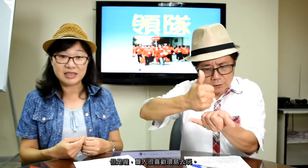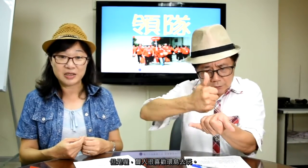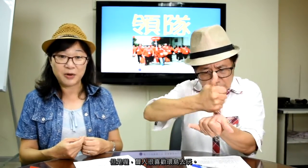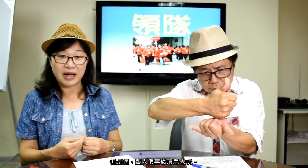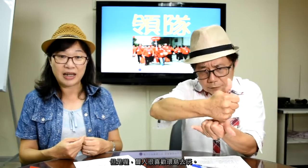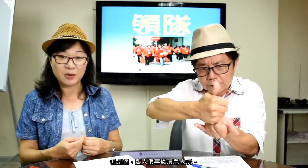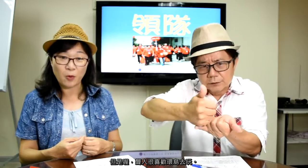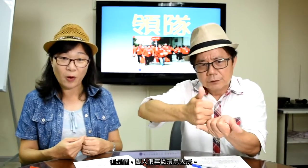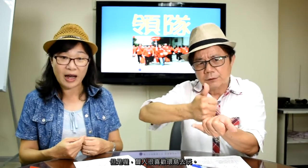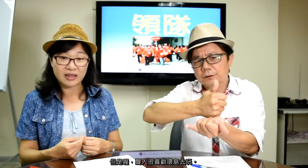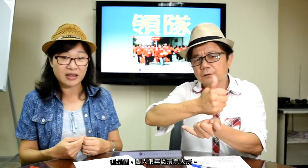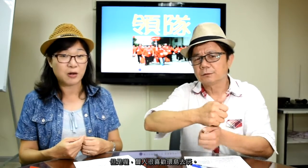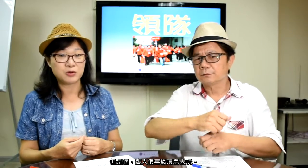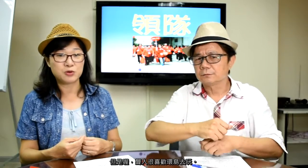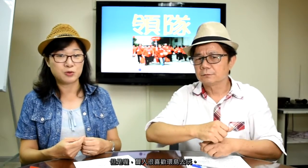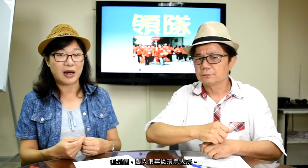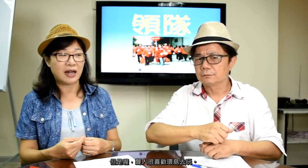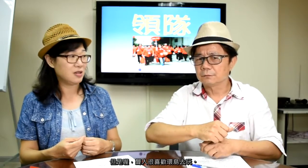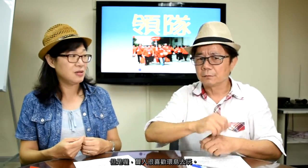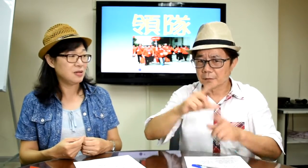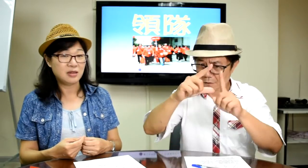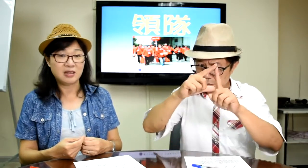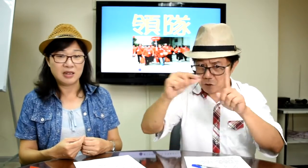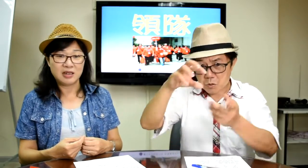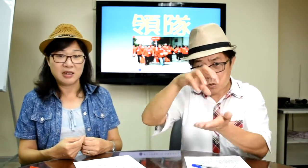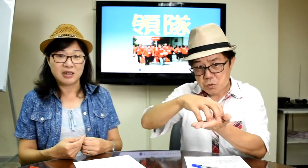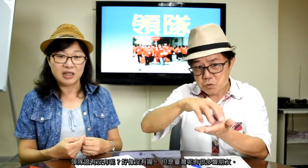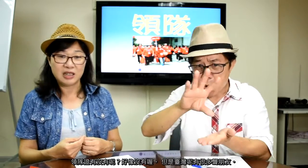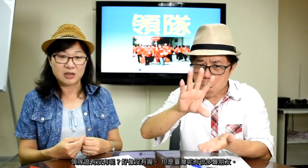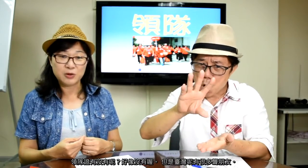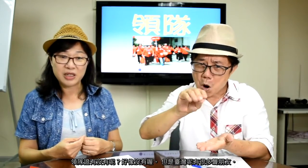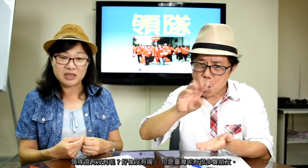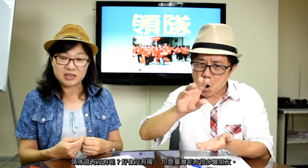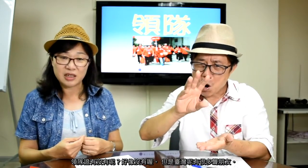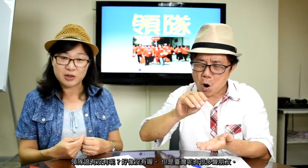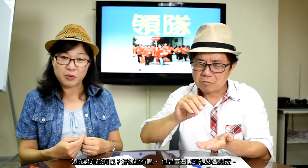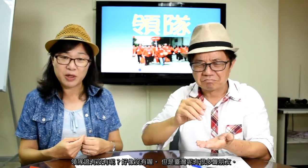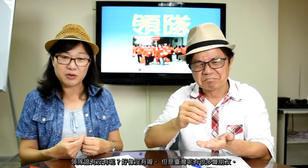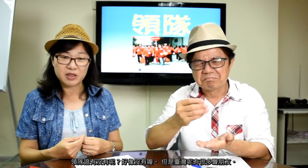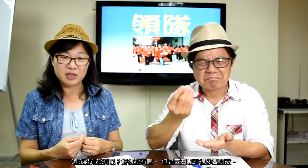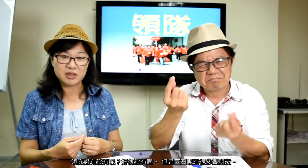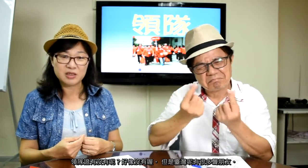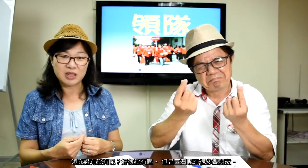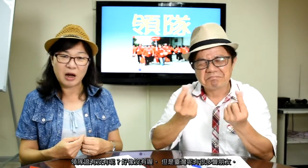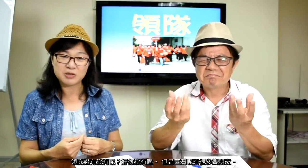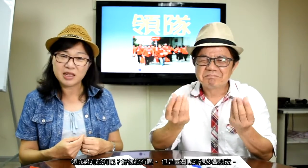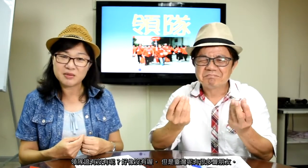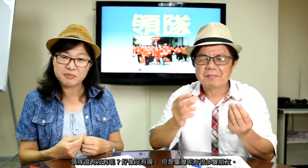喜欢环岛去玩。领队证有没有呢？好像